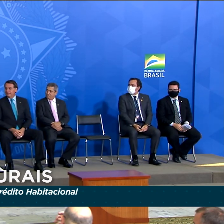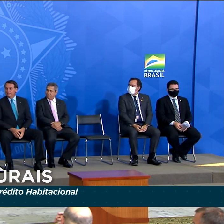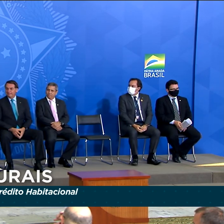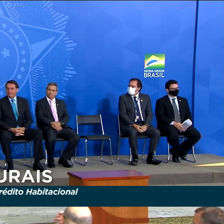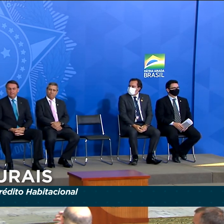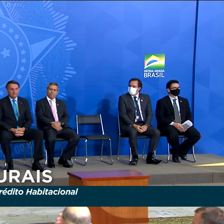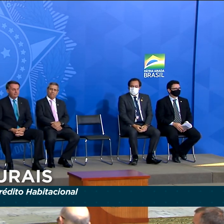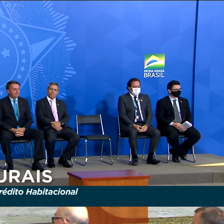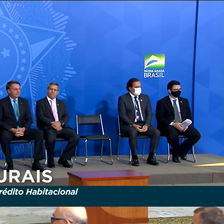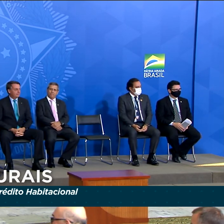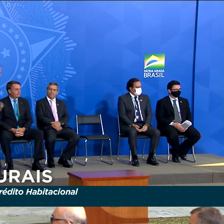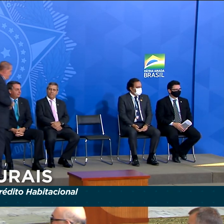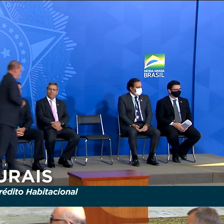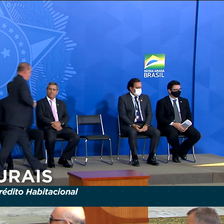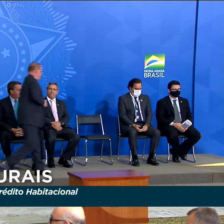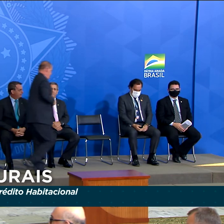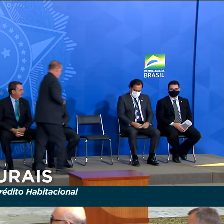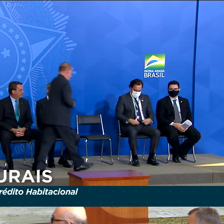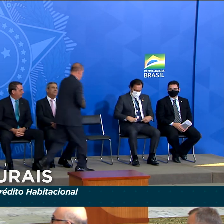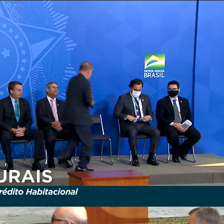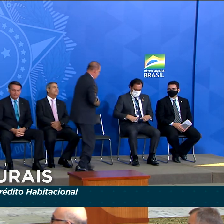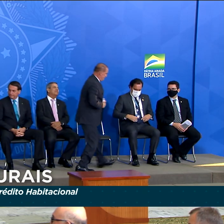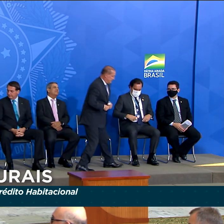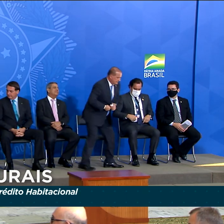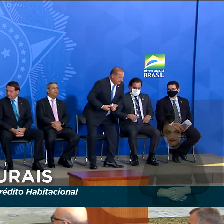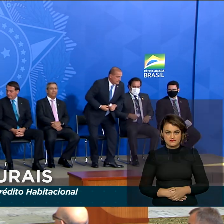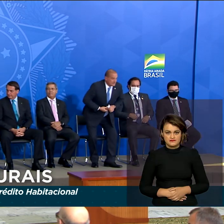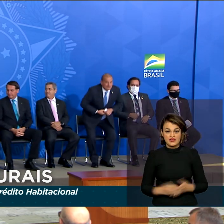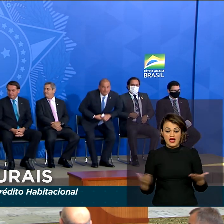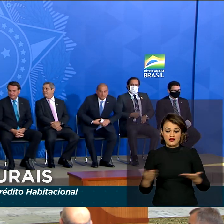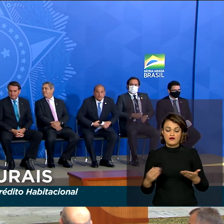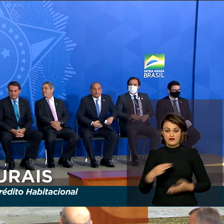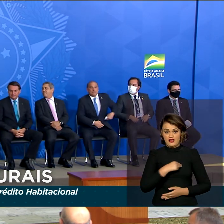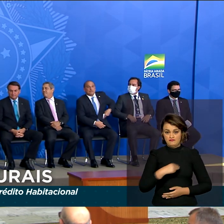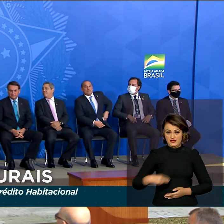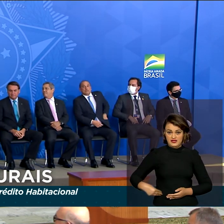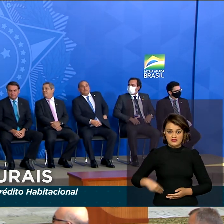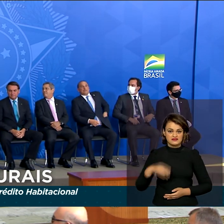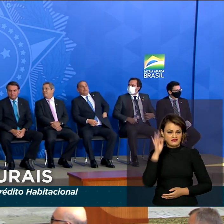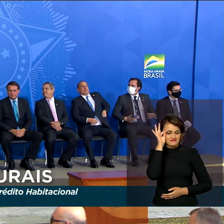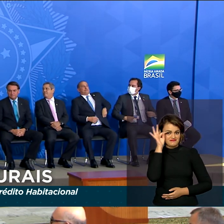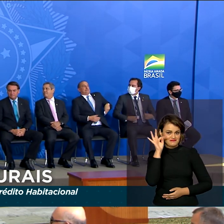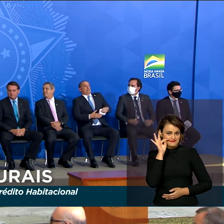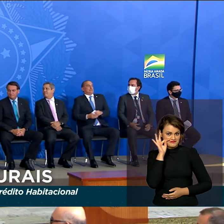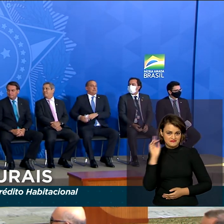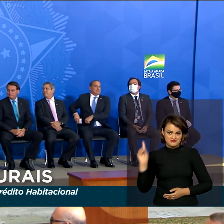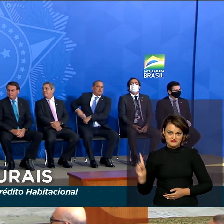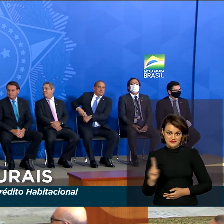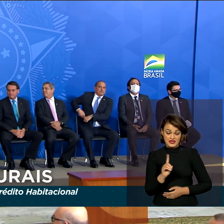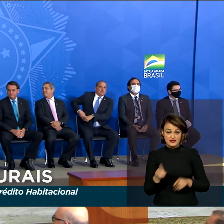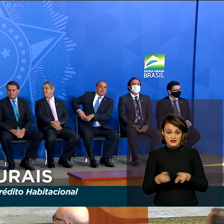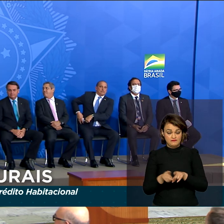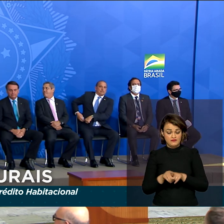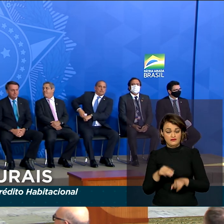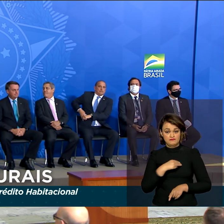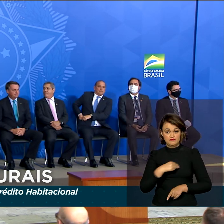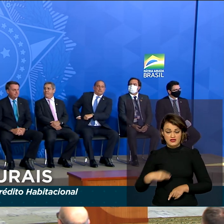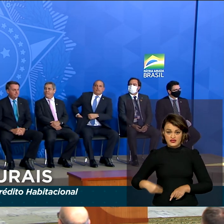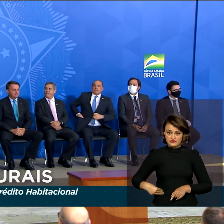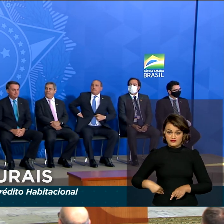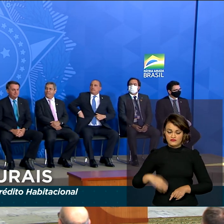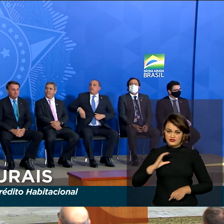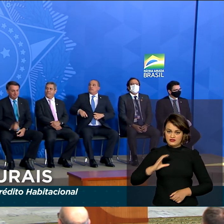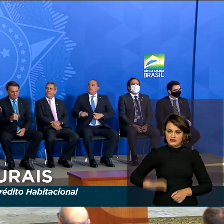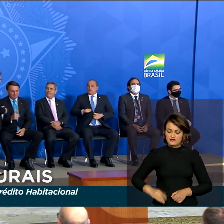Nesse momento, a ministra de Estado da Agricultura, Pecuária e Abastecimento, Tereza Cristina, e o ministro de Estado da